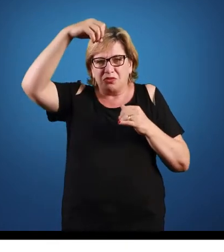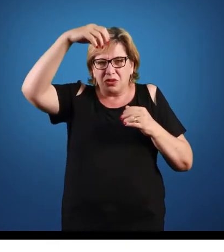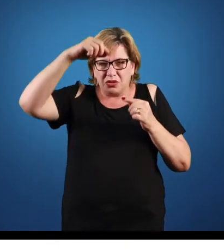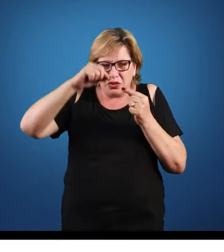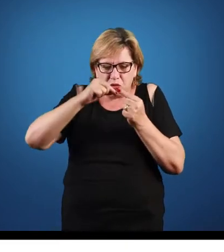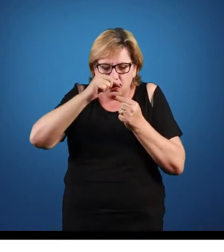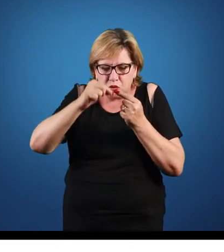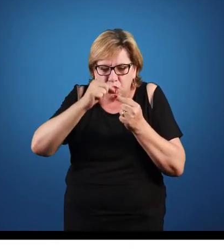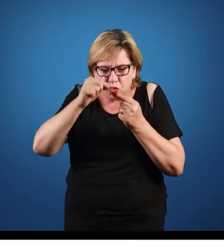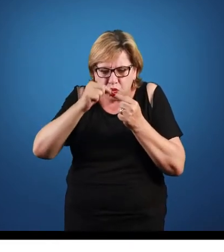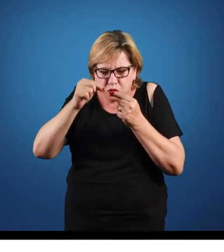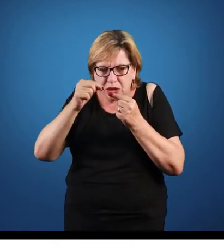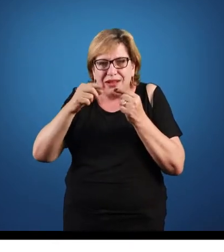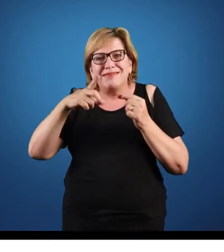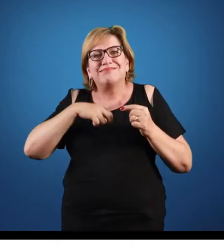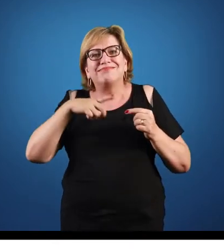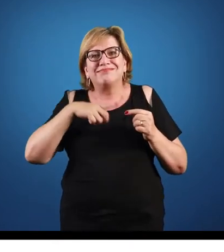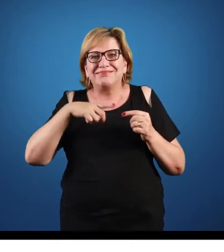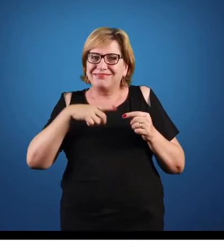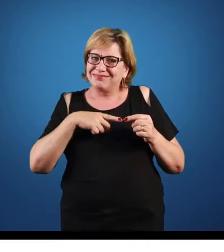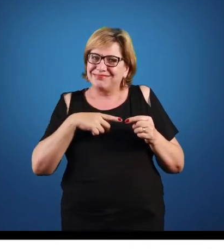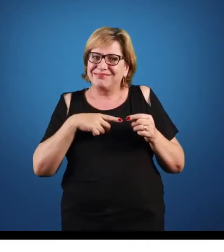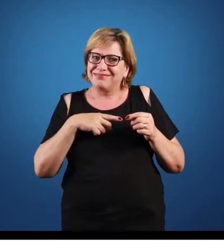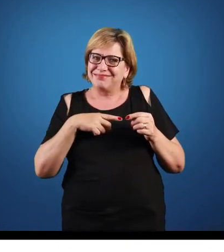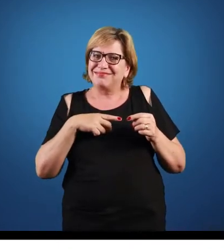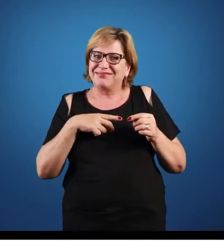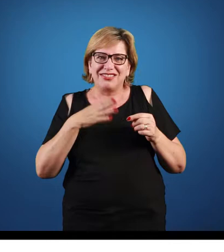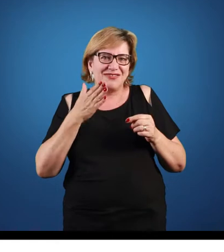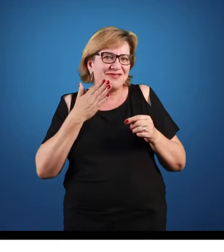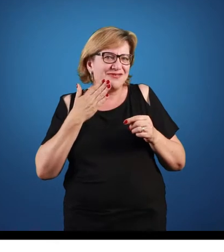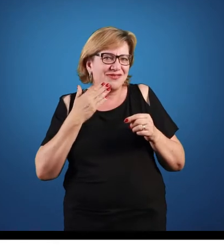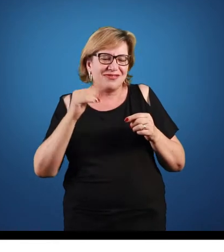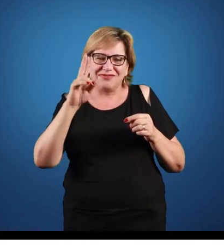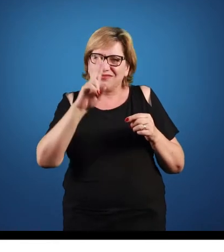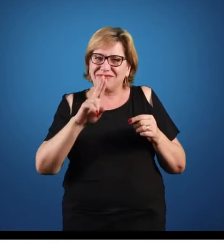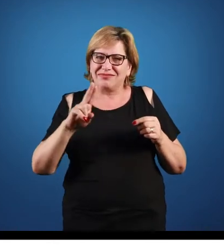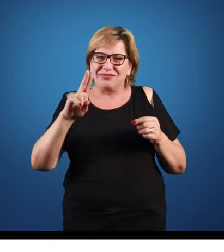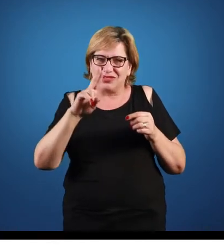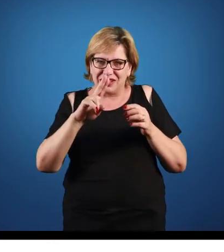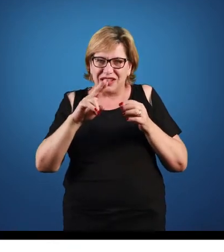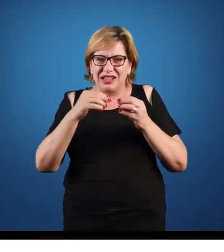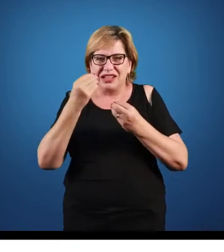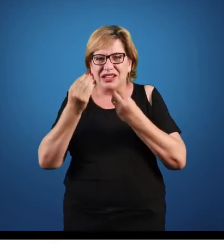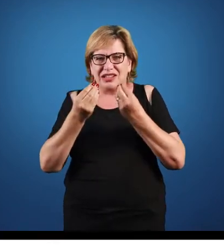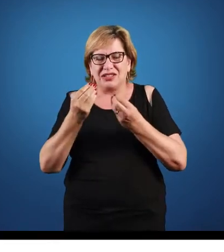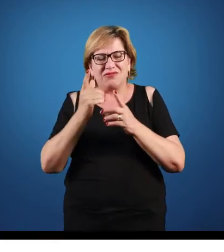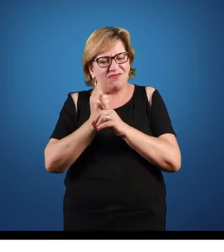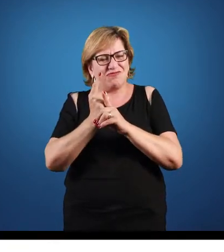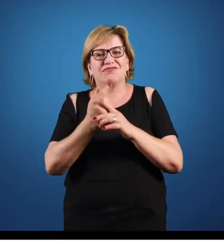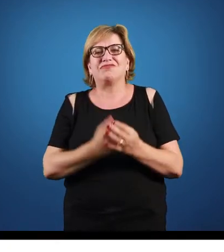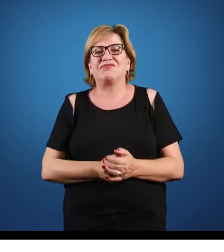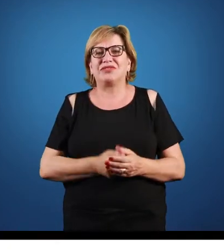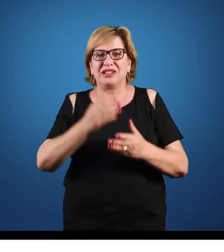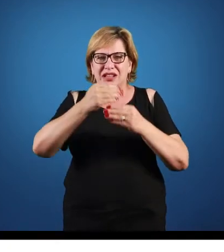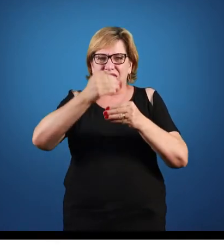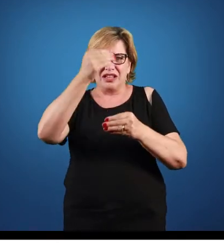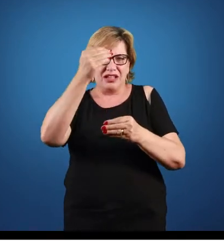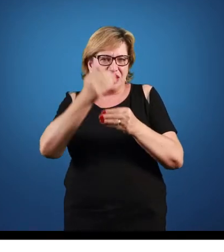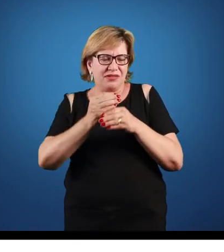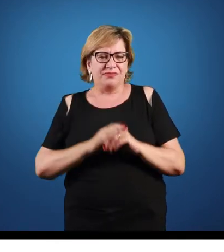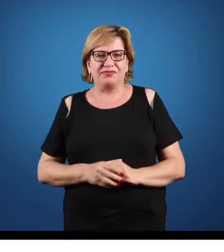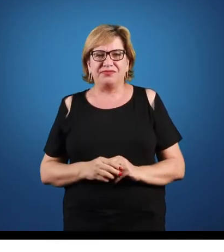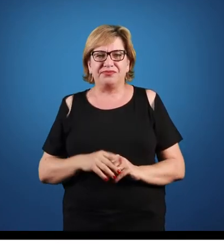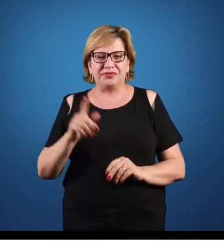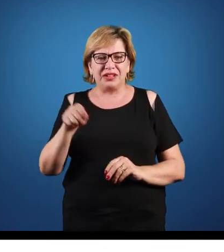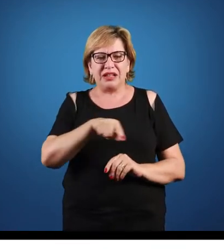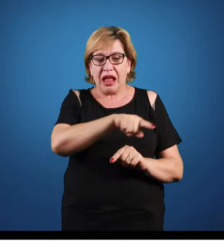é enrolado nesse mercado esse tipo era sim para dar resistência dele então é bem fácil é tão pra vocês terem uma idéia todos